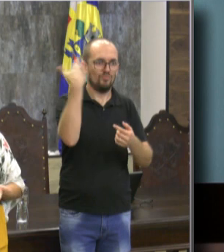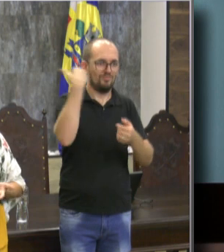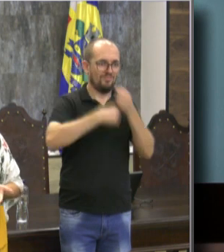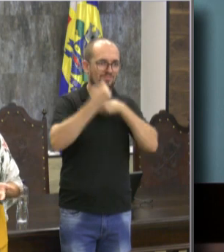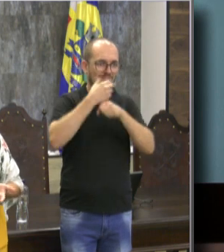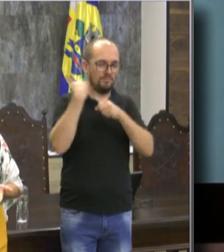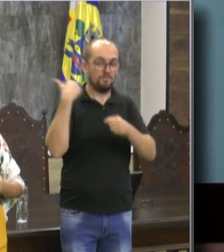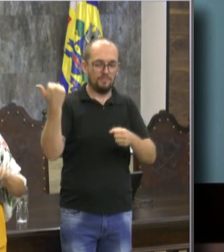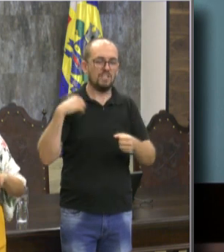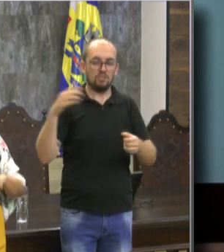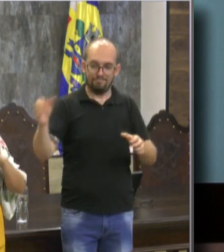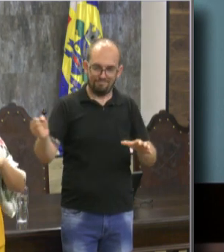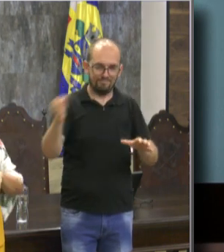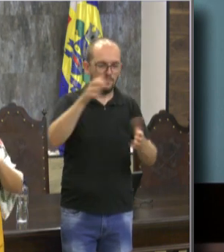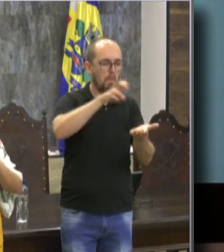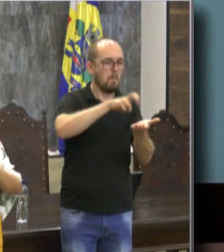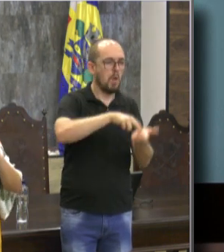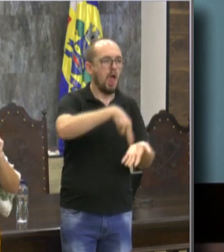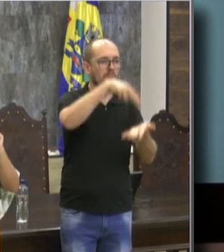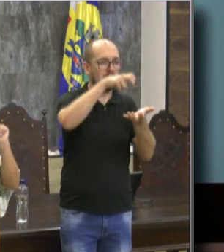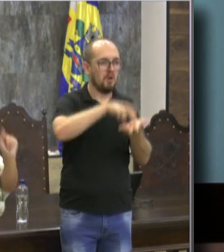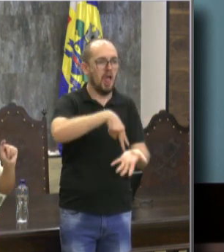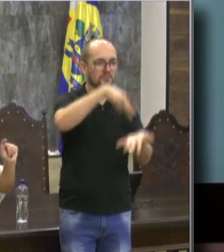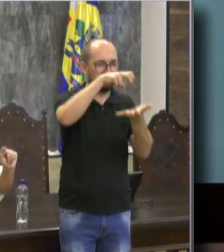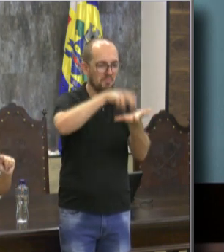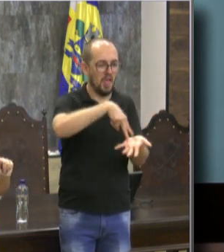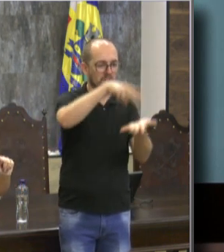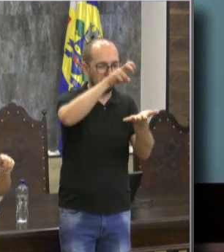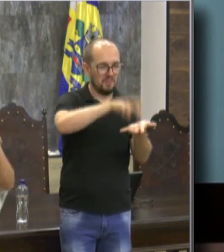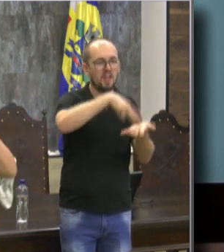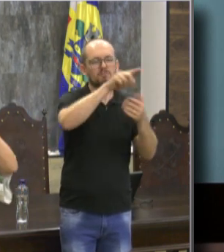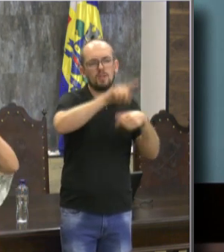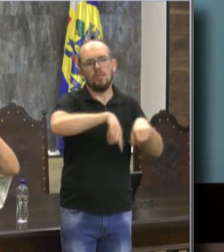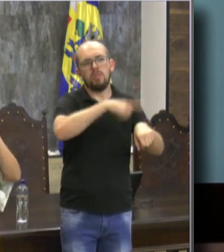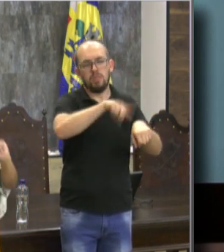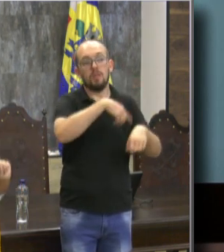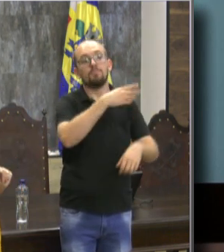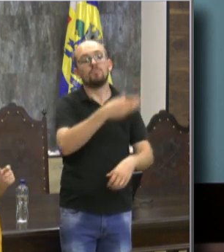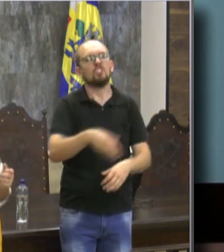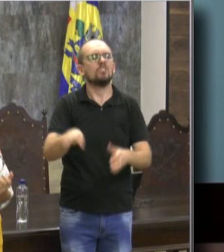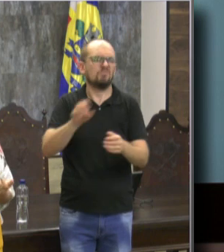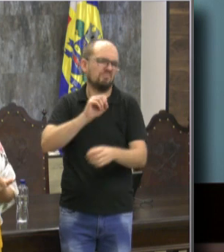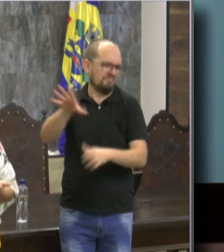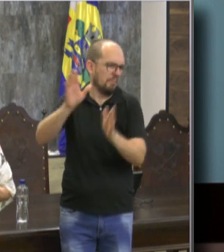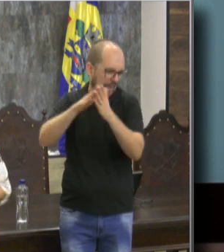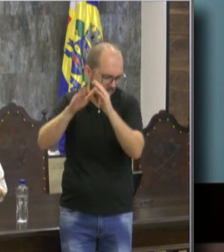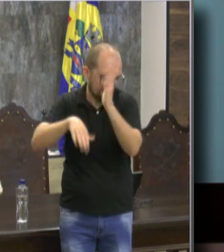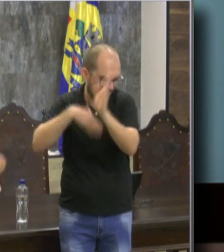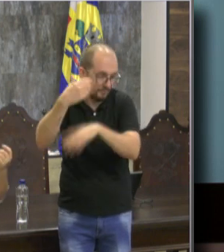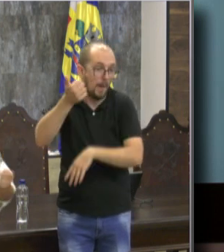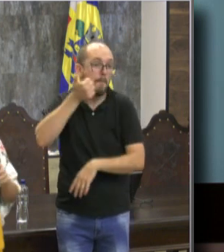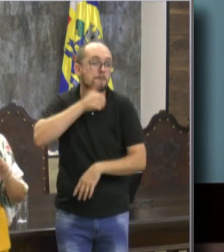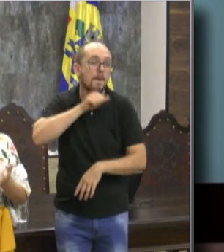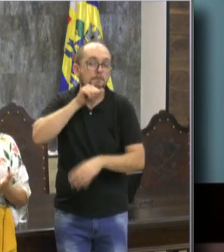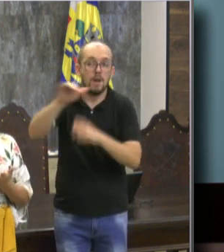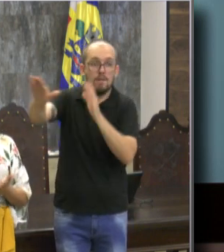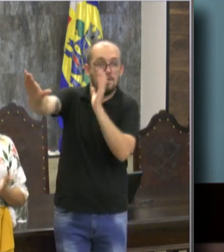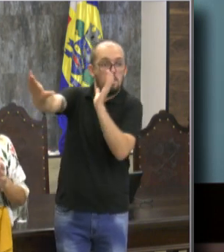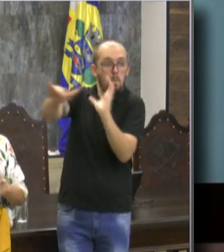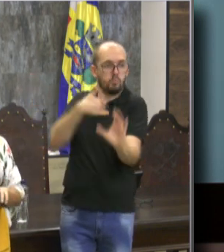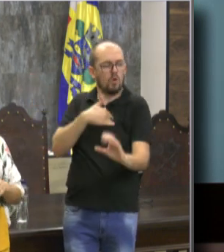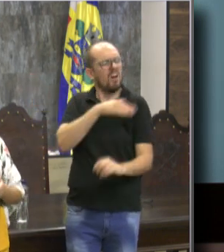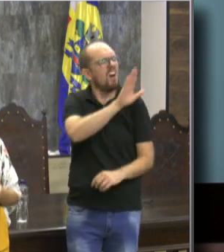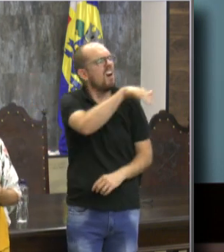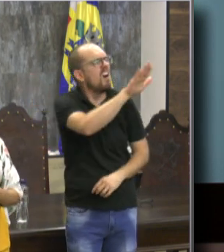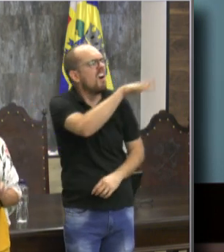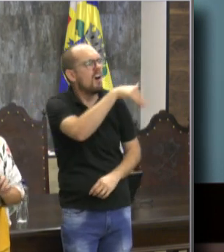brincou no pula-pula, na cama elástica. E quando chegou em casa, a mãe me mandou uma mensagem assim, Val, você sinalizou com o Gustavo, você fez o sinal